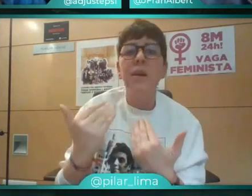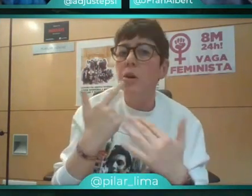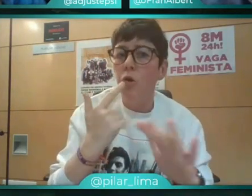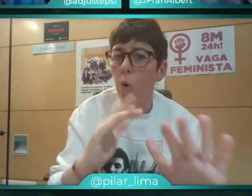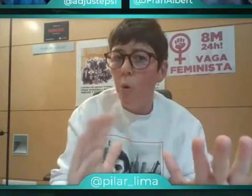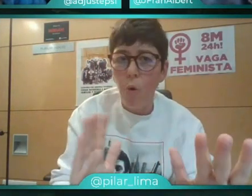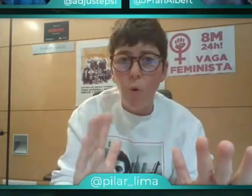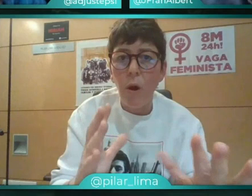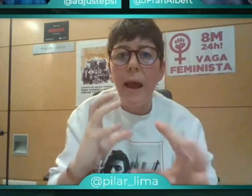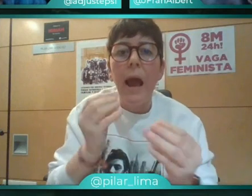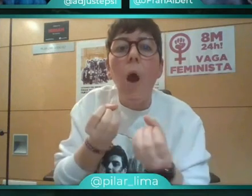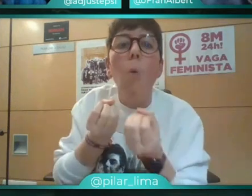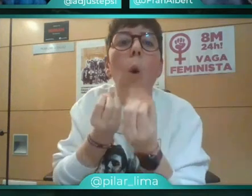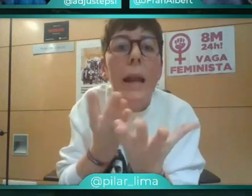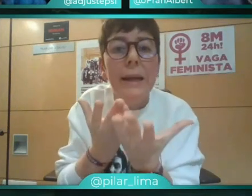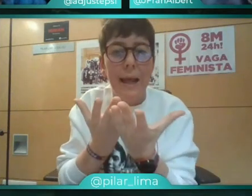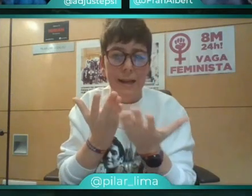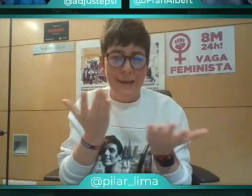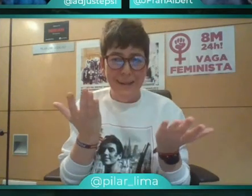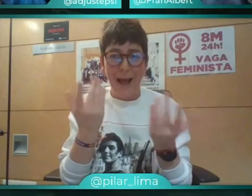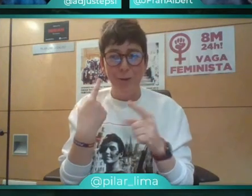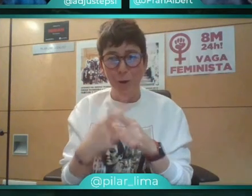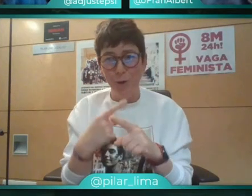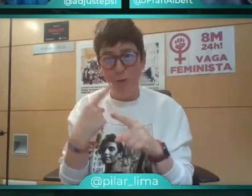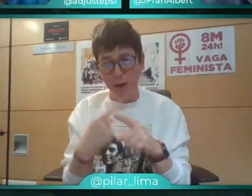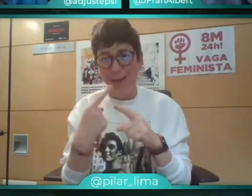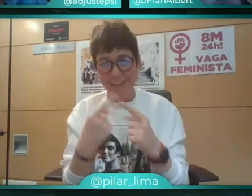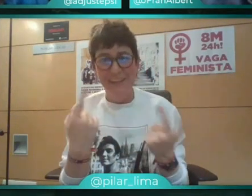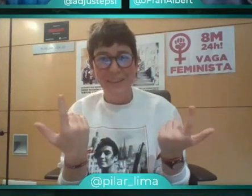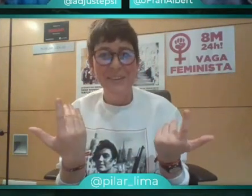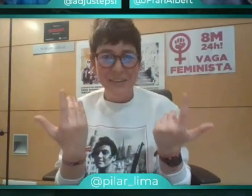un poder y tenemos que tenerlo en cuenta yo yo no yo no digo